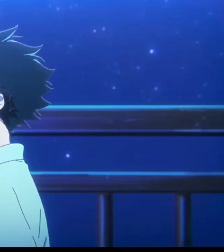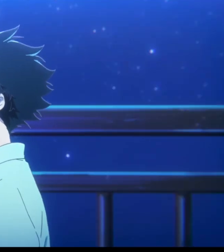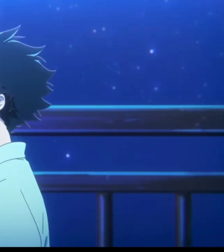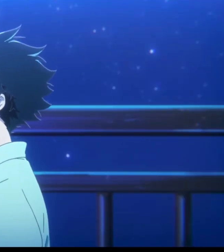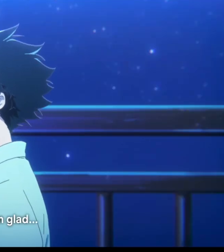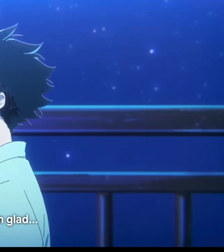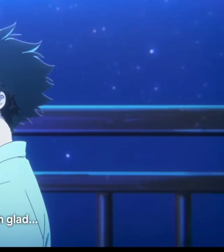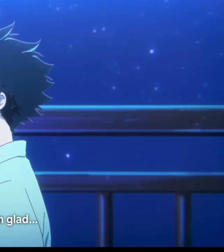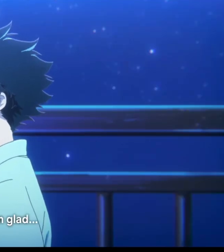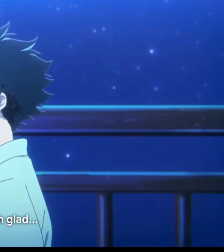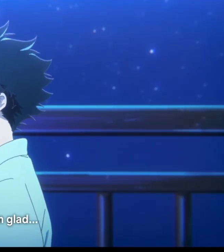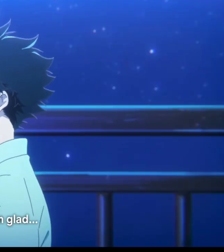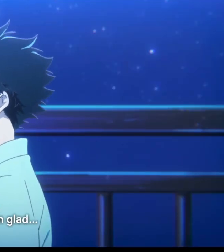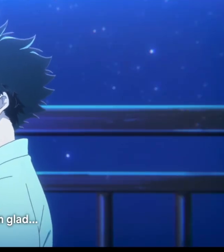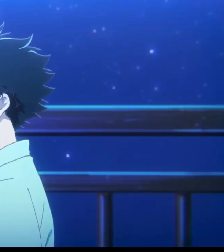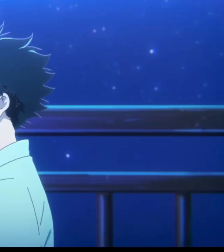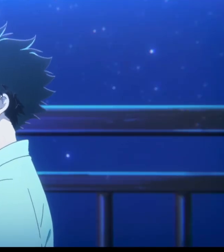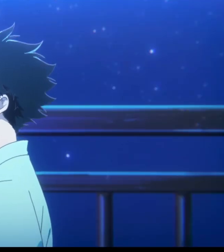よかった。